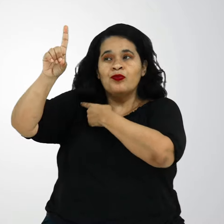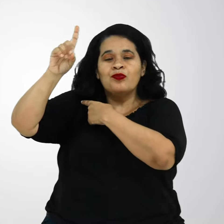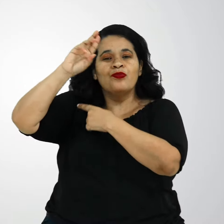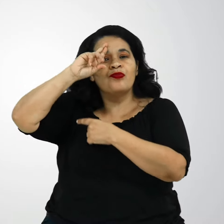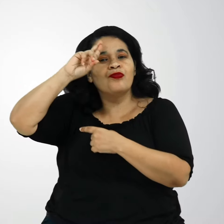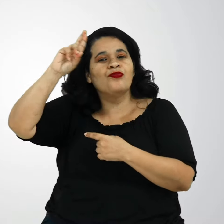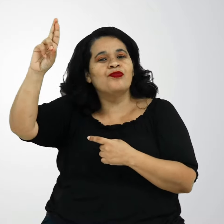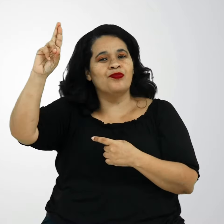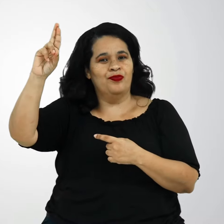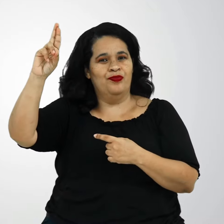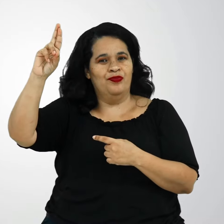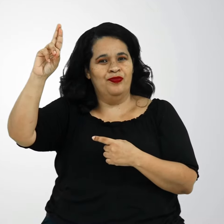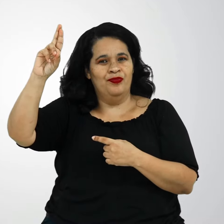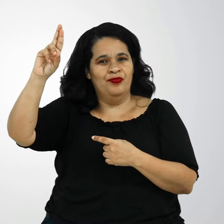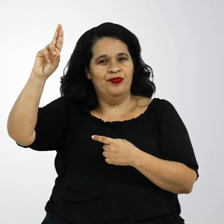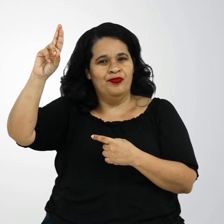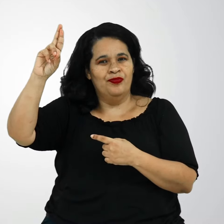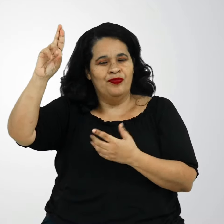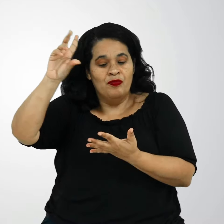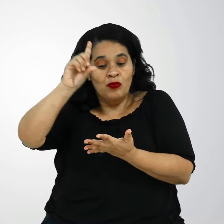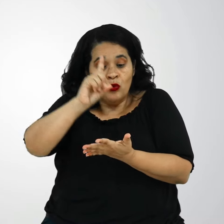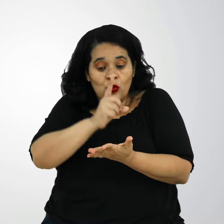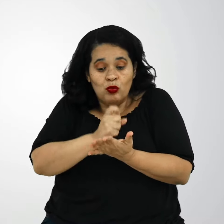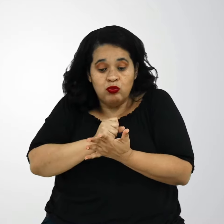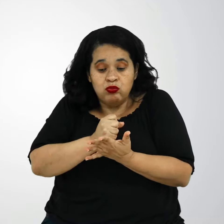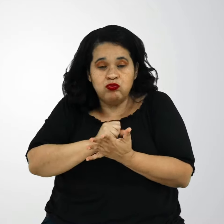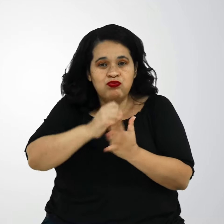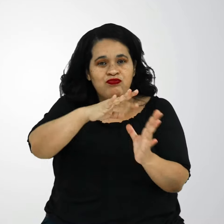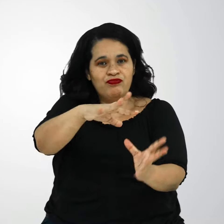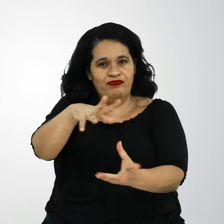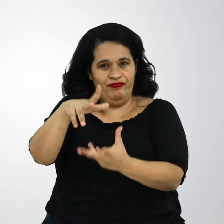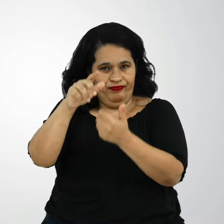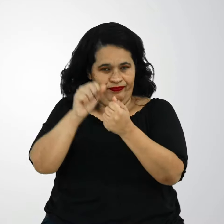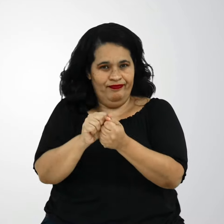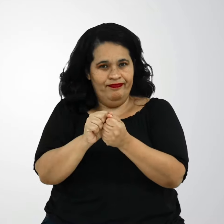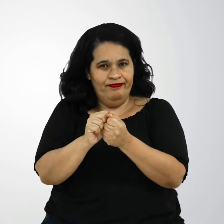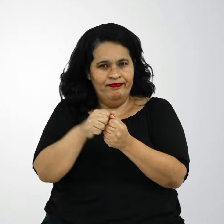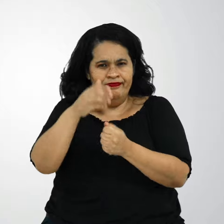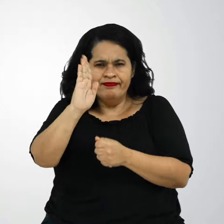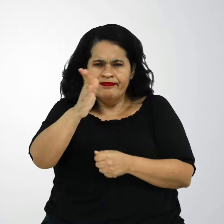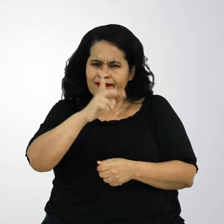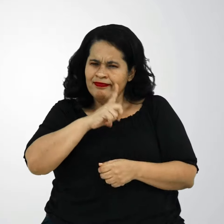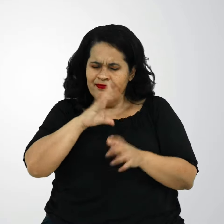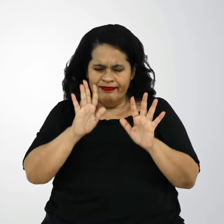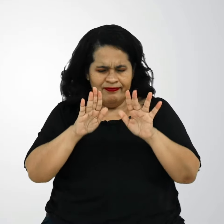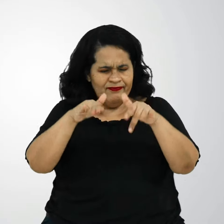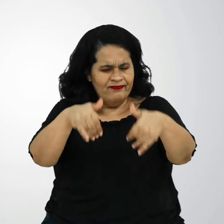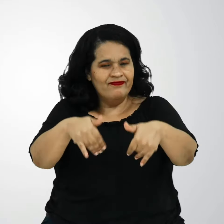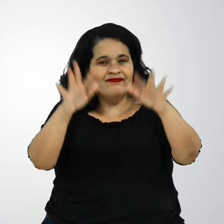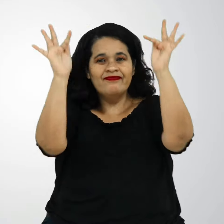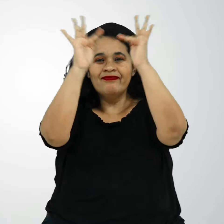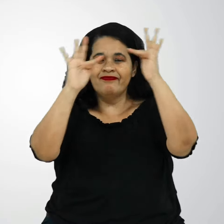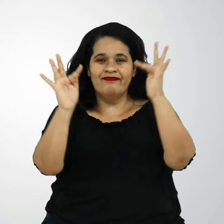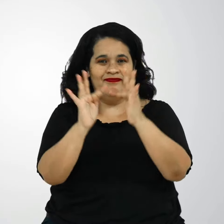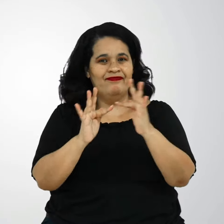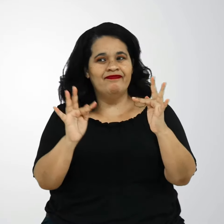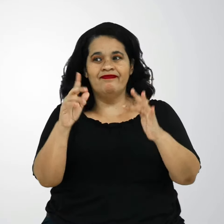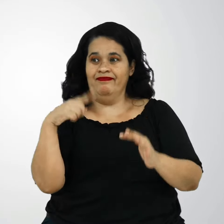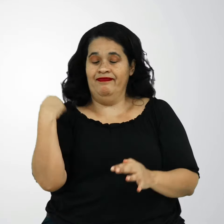Ele tem o domínio sobre as nações da terra e que Ele já determinou o final feliz para a sua igreja.